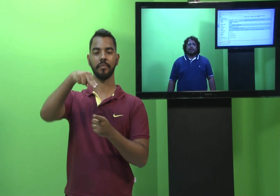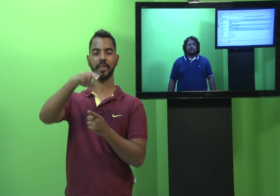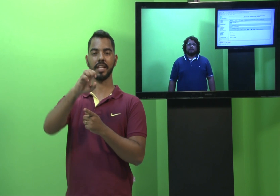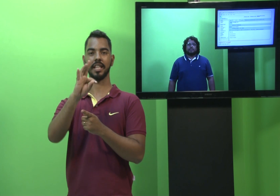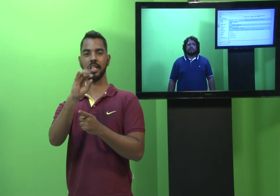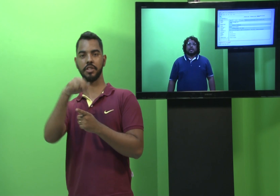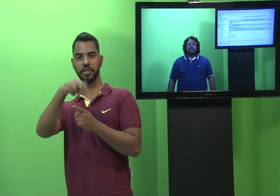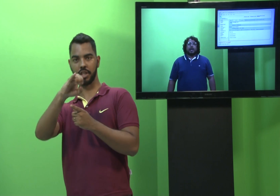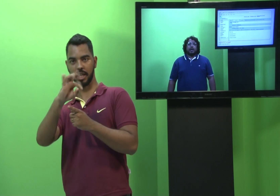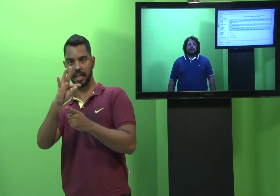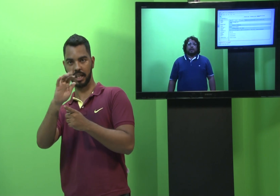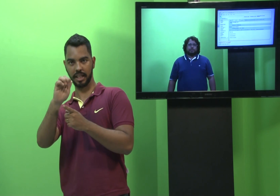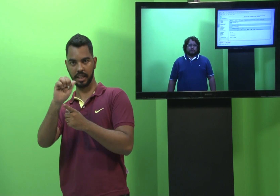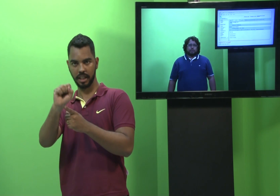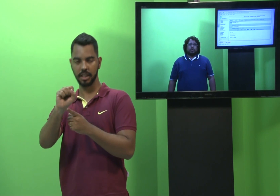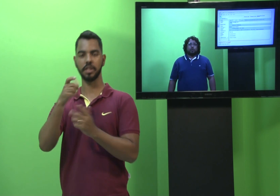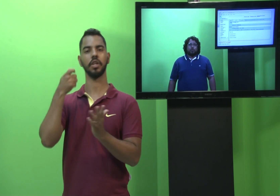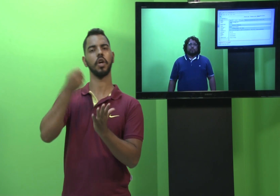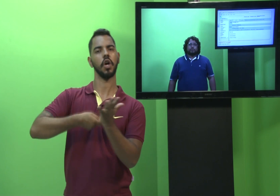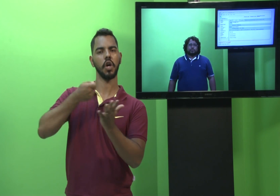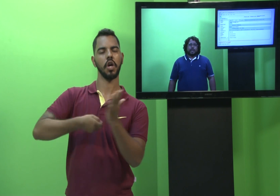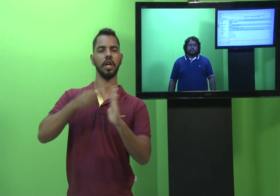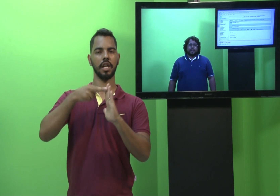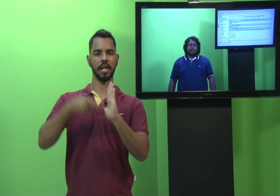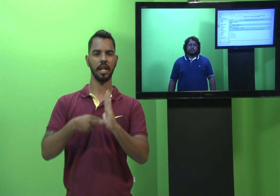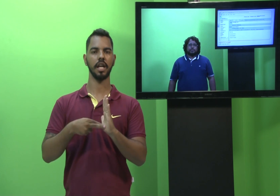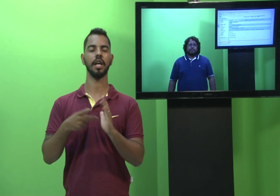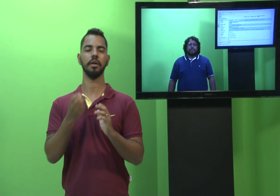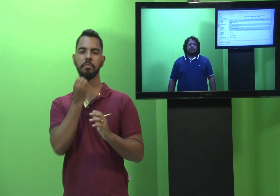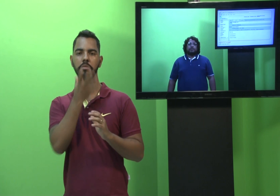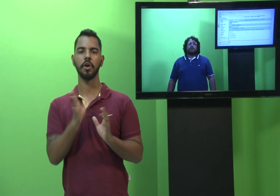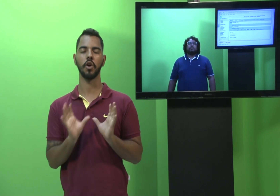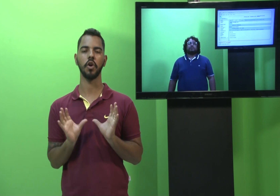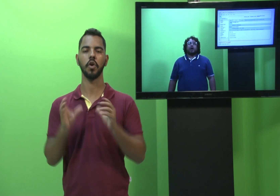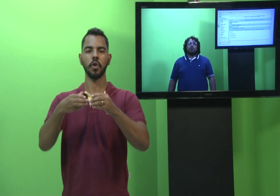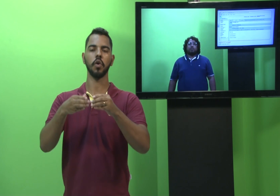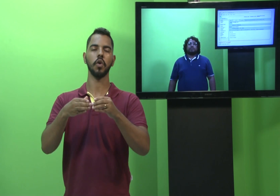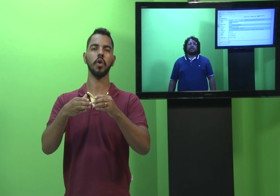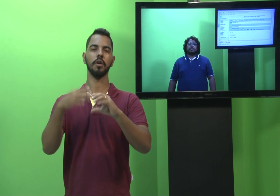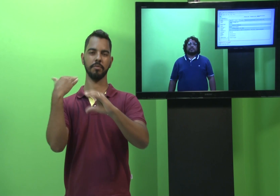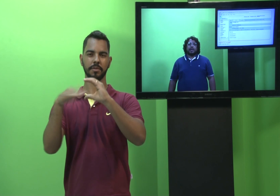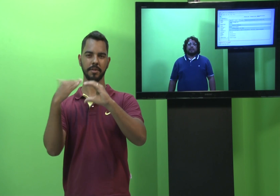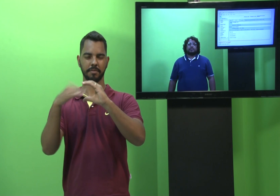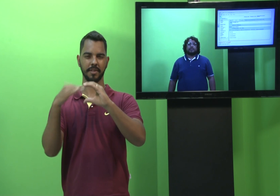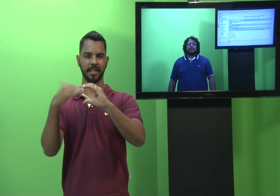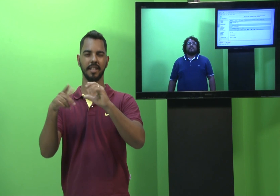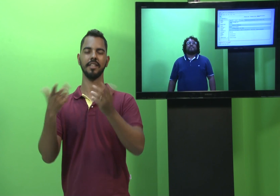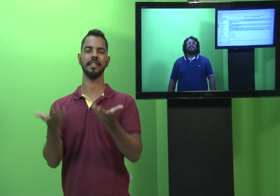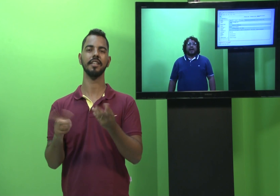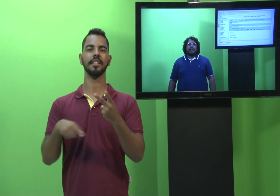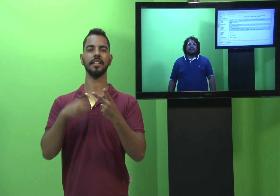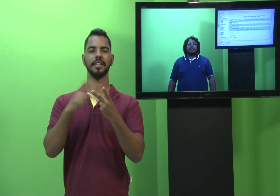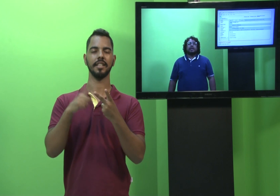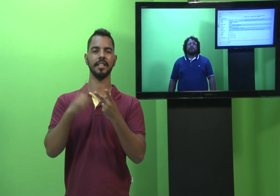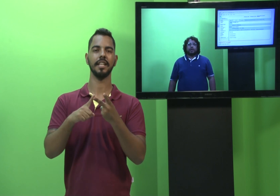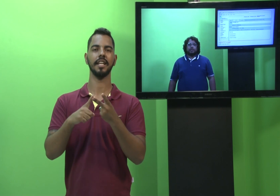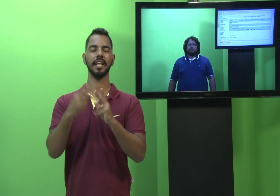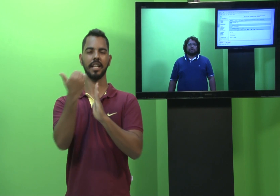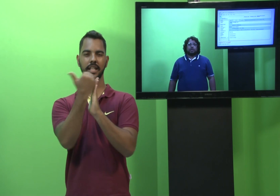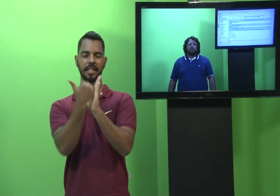em listas e grupos sociais em rede. Vejamos algumas dessas regras. Fale, não grite.